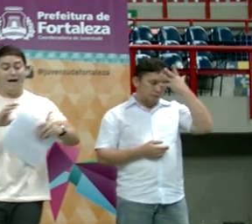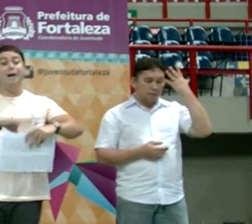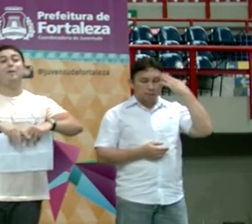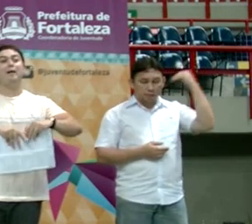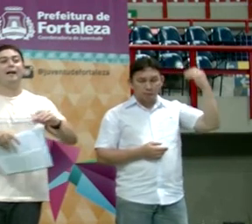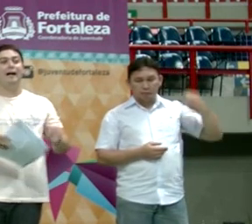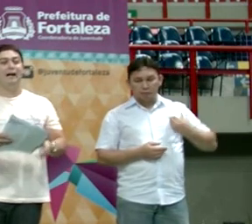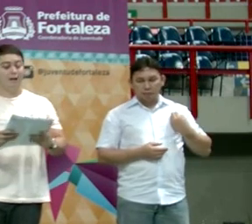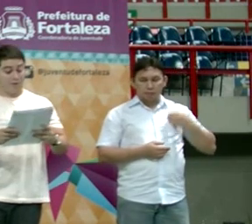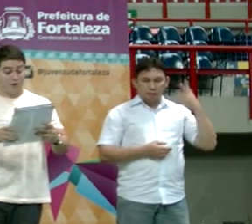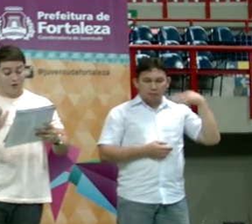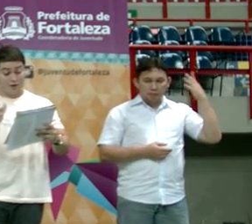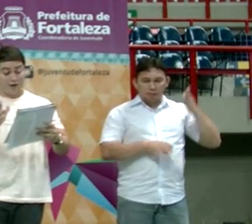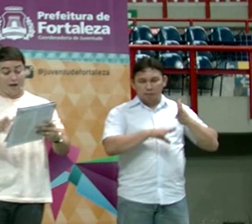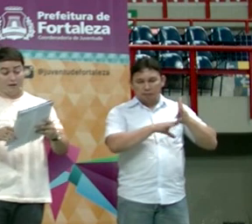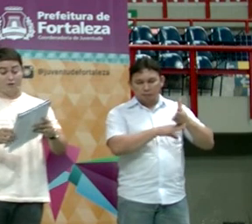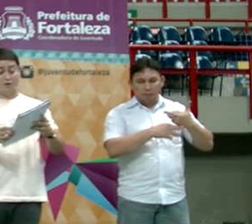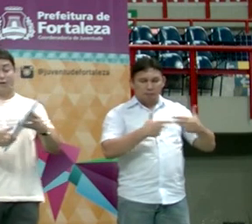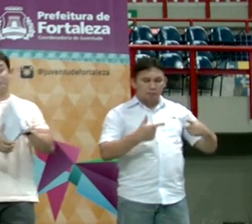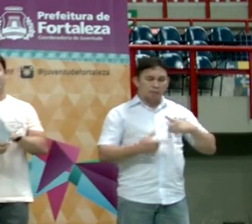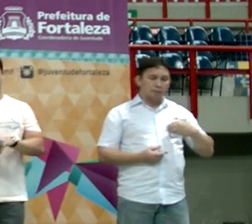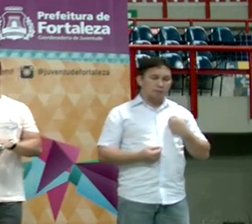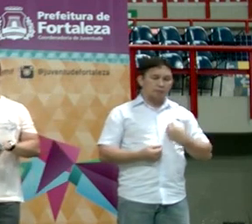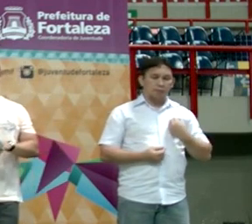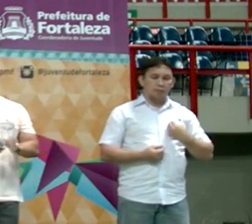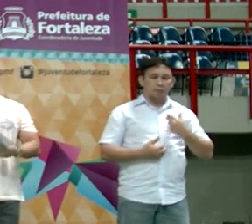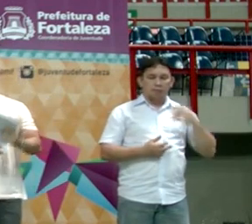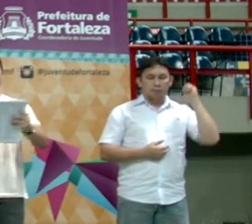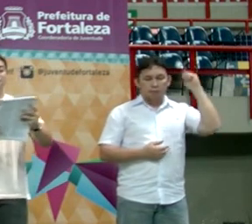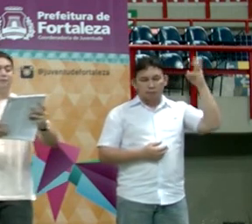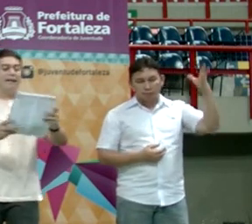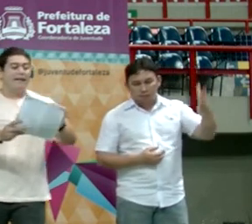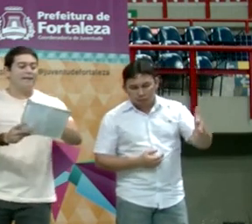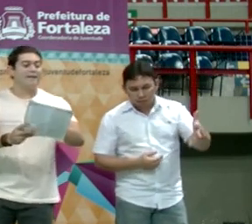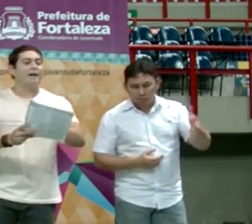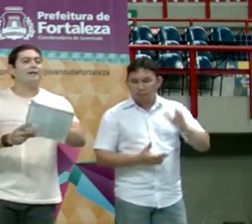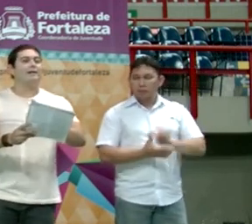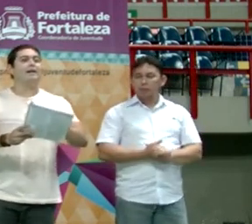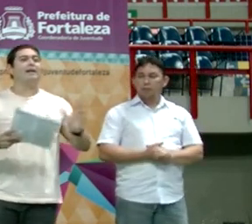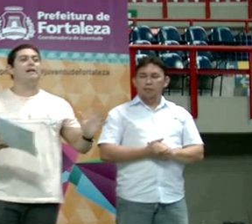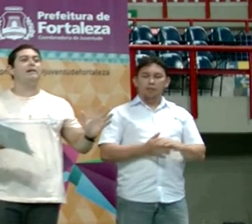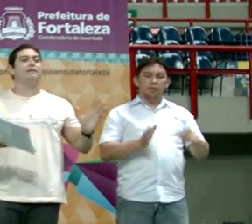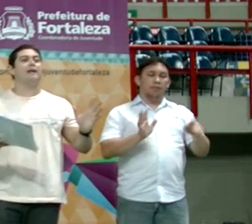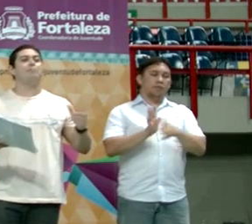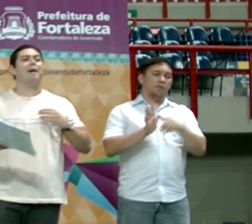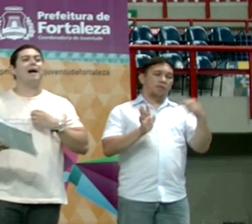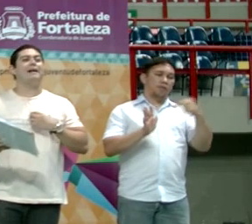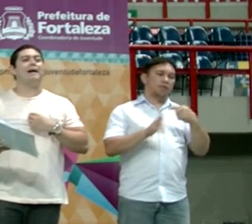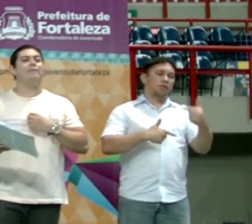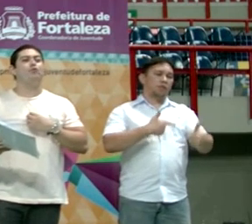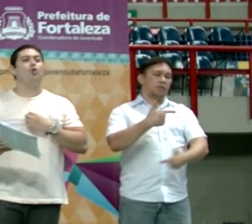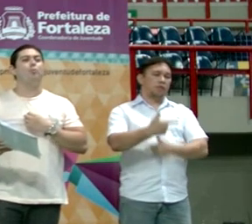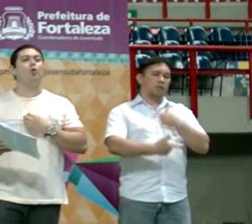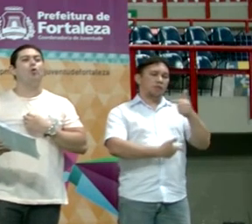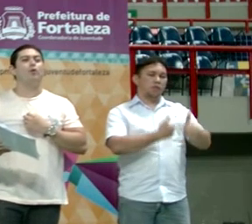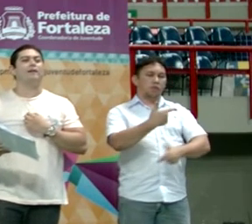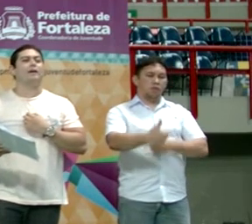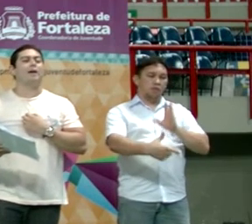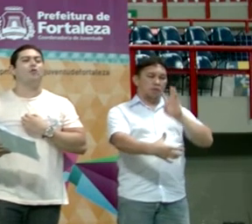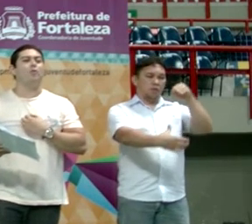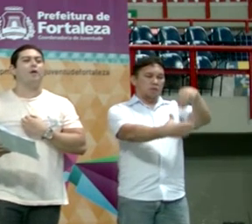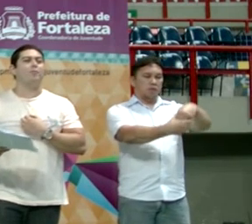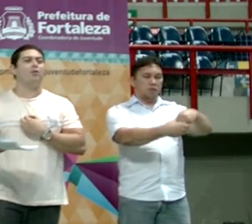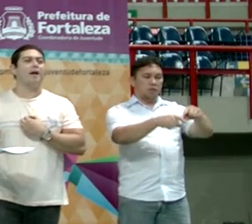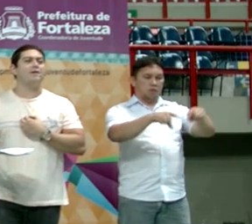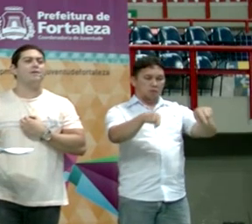artista. Vai pra balada, bate destaque, seus amigos até de madrugada. Esse aqui, ele trabalha no burgo.